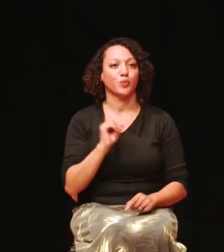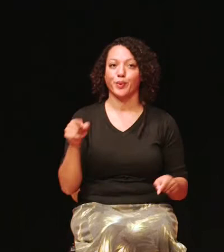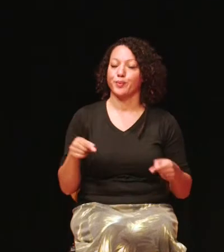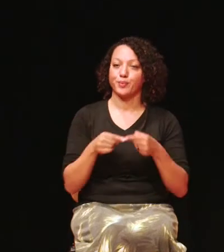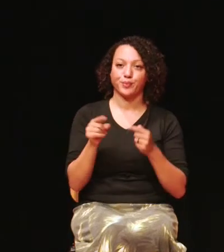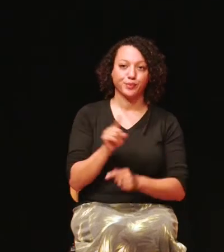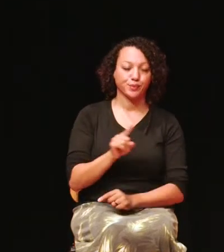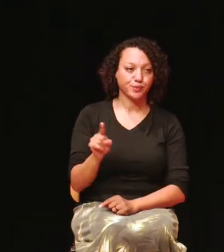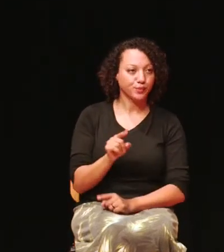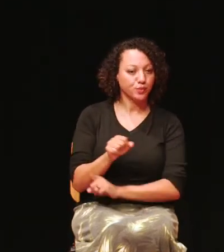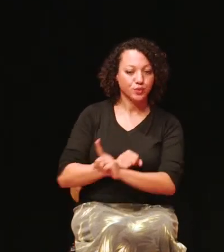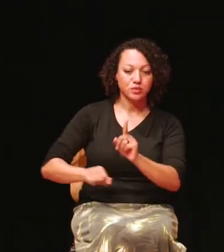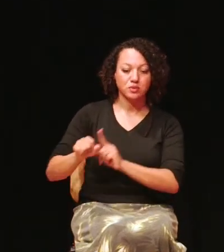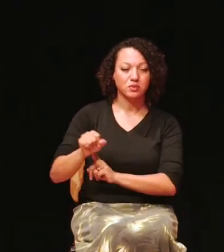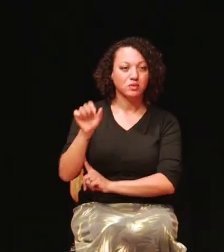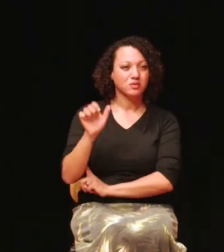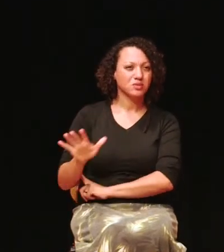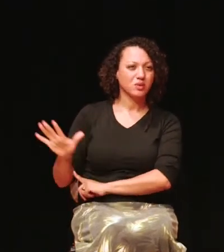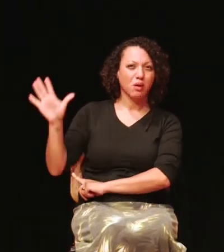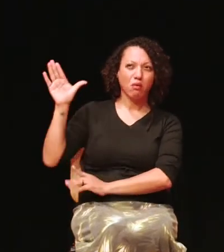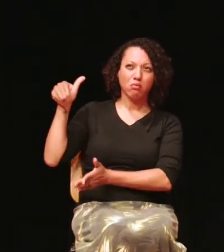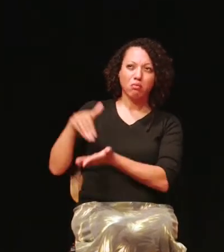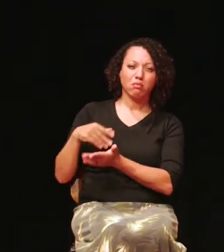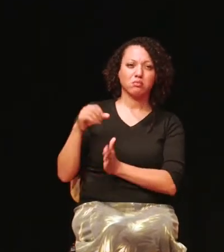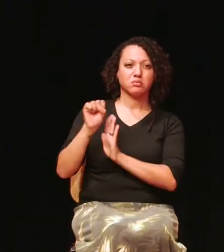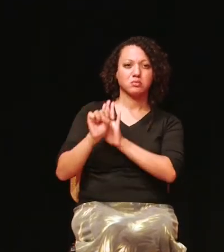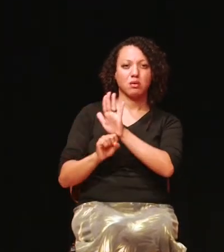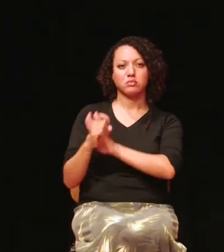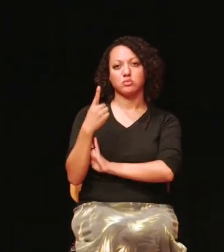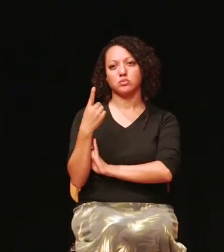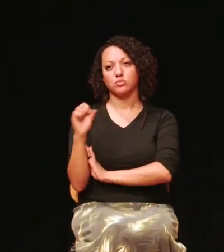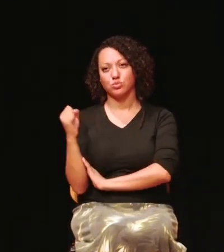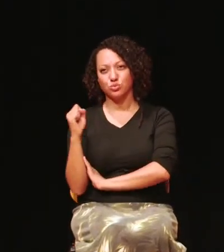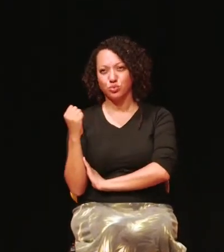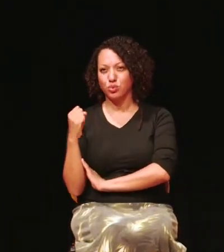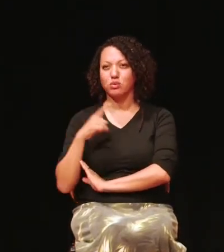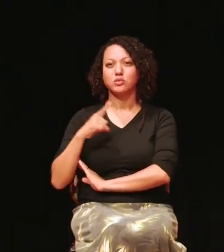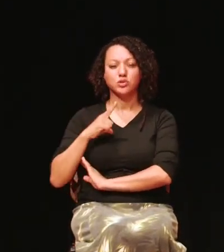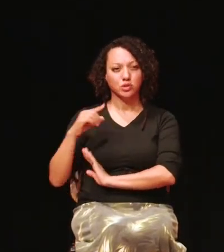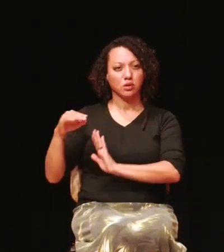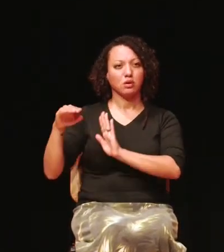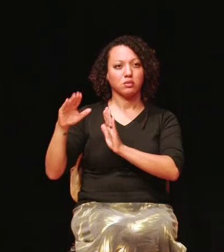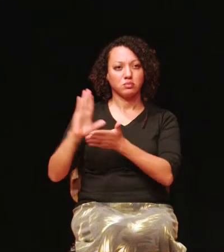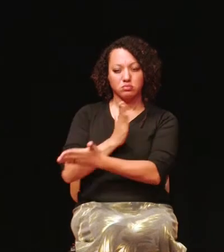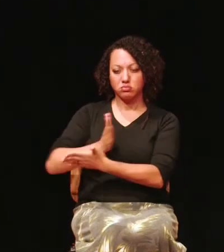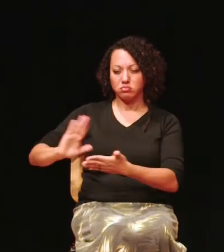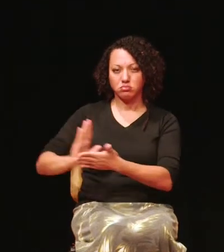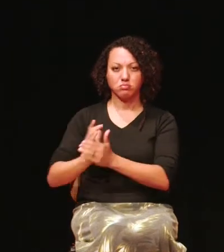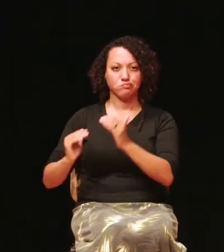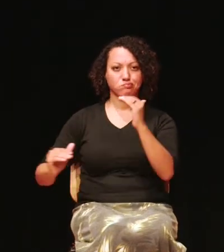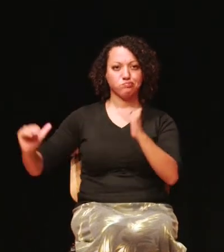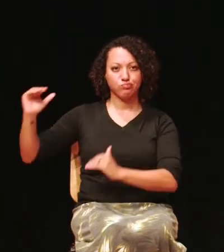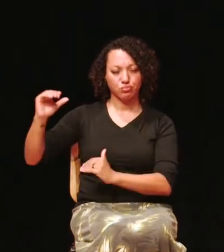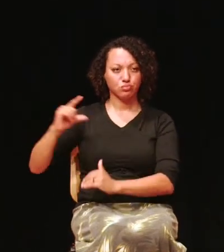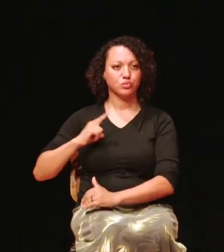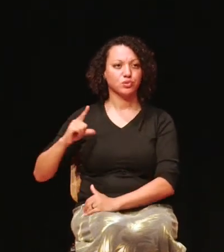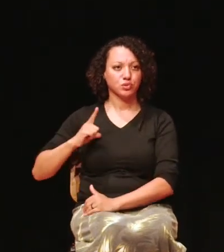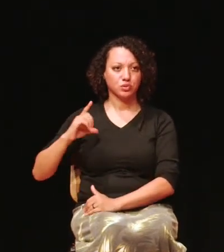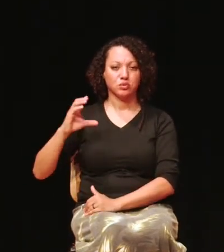cioè, a sociedade europeia até o século XVIII foi uma sociedade de castas, é uma sociedade de corte, não é?